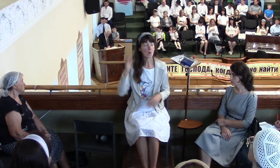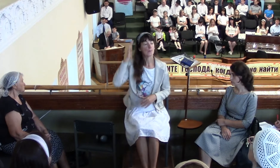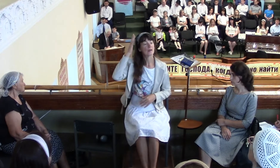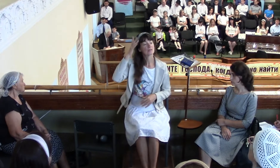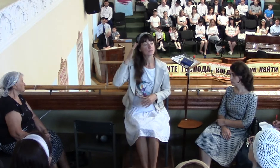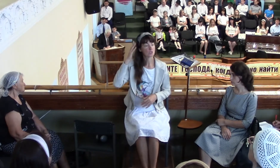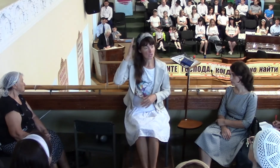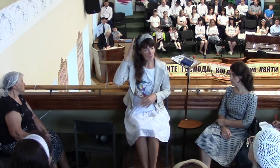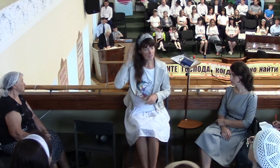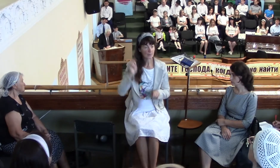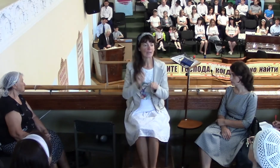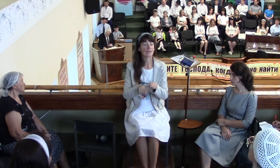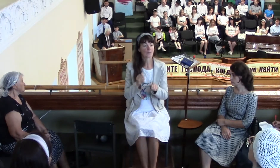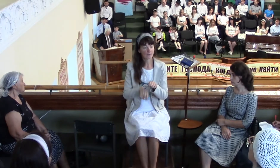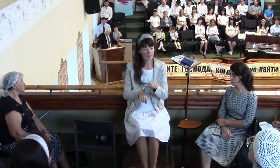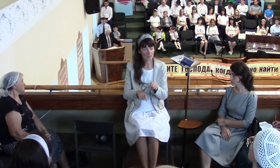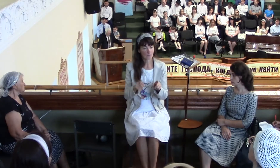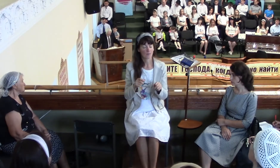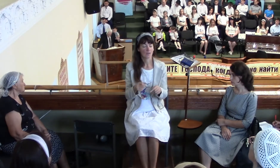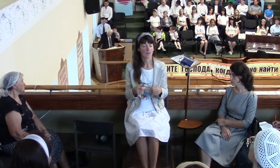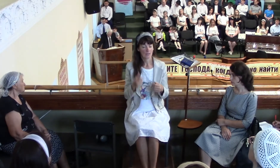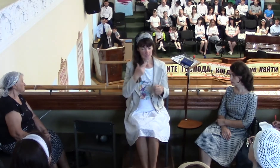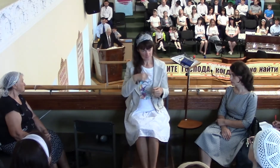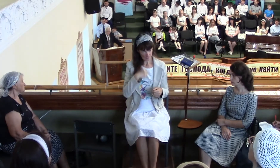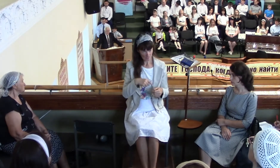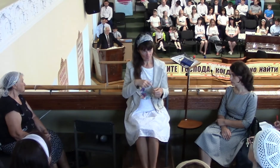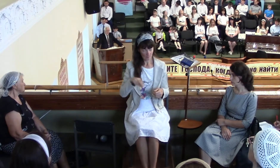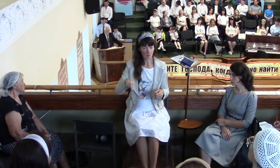чтобы проверить по Слову Божьему три